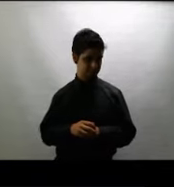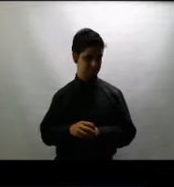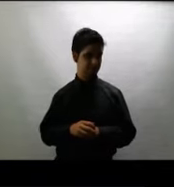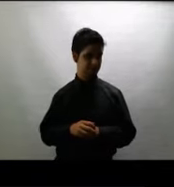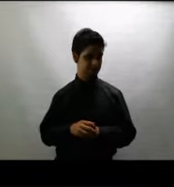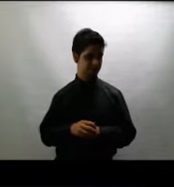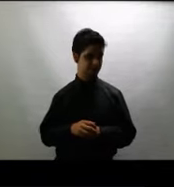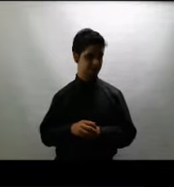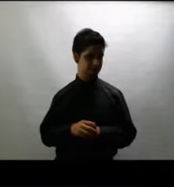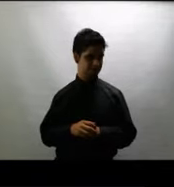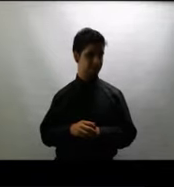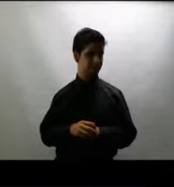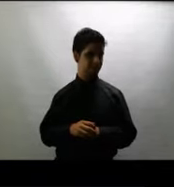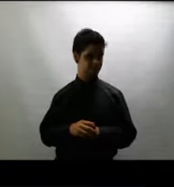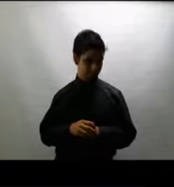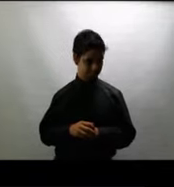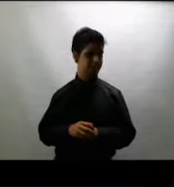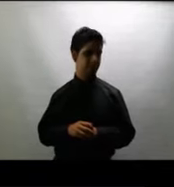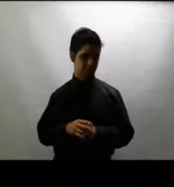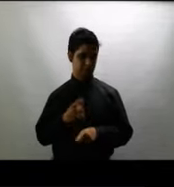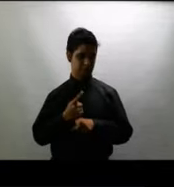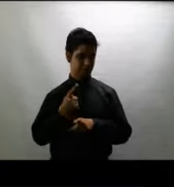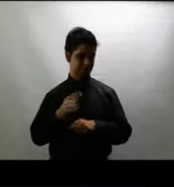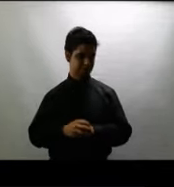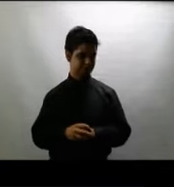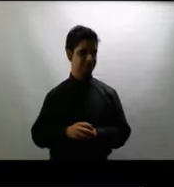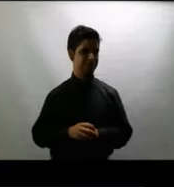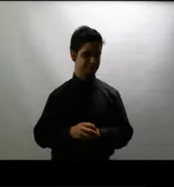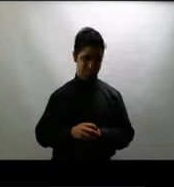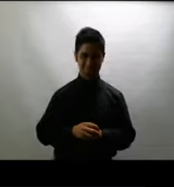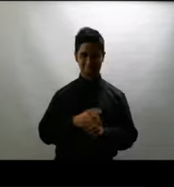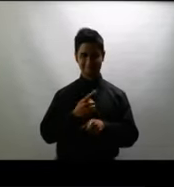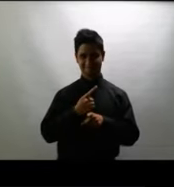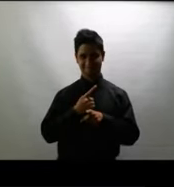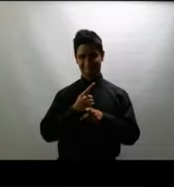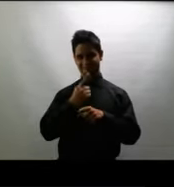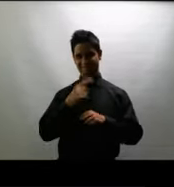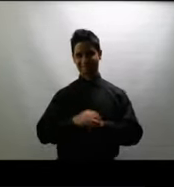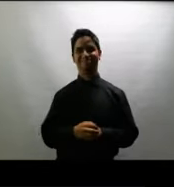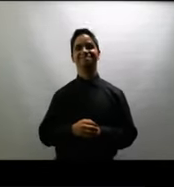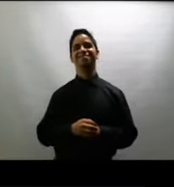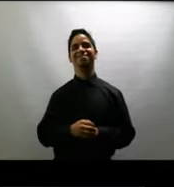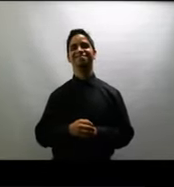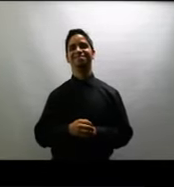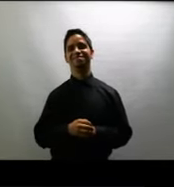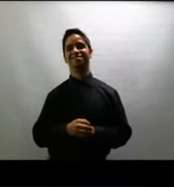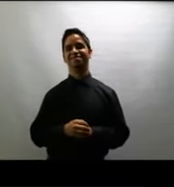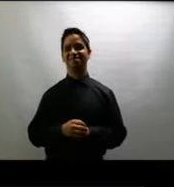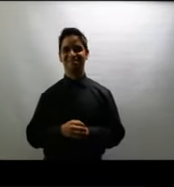E, Z, Z. Ah, okay. Muy bien. Así que ahora